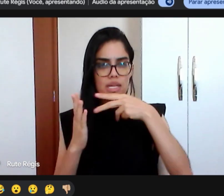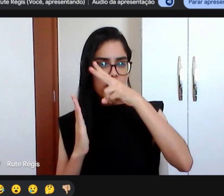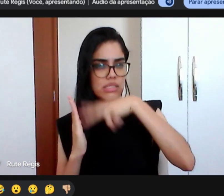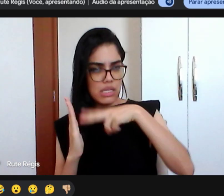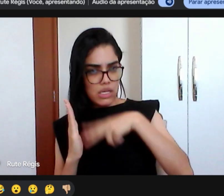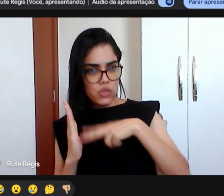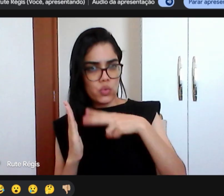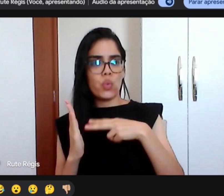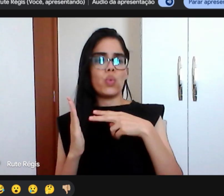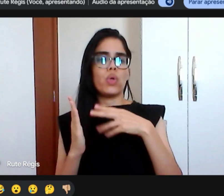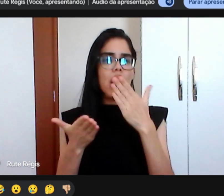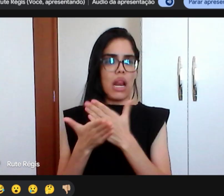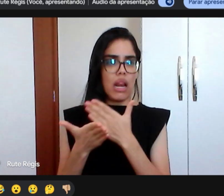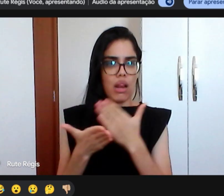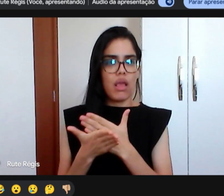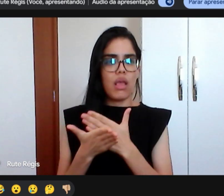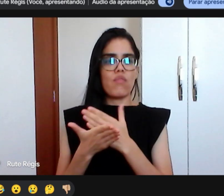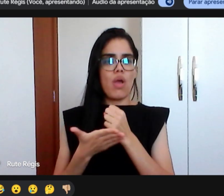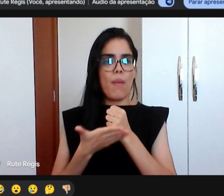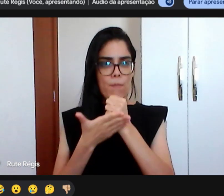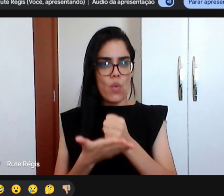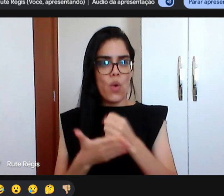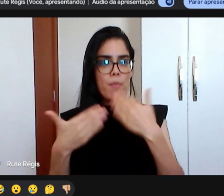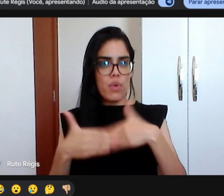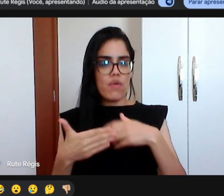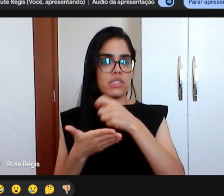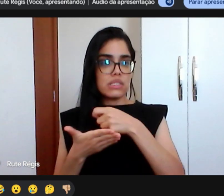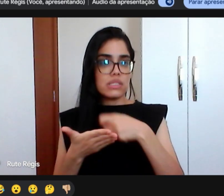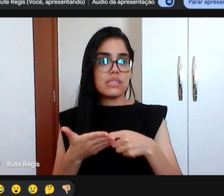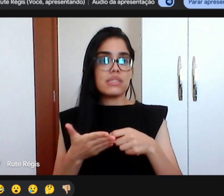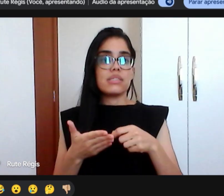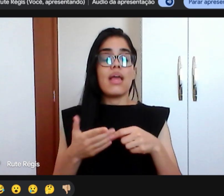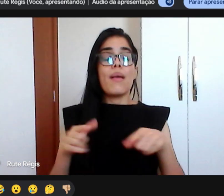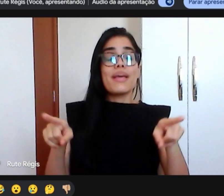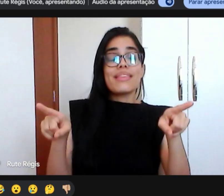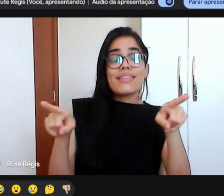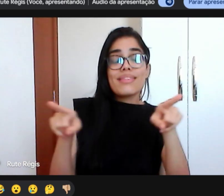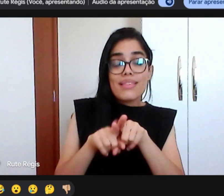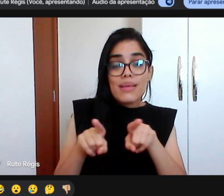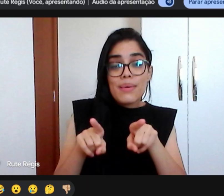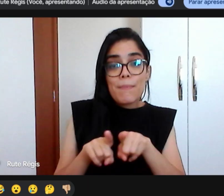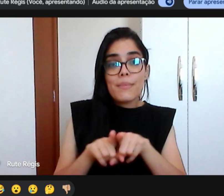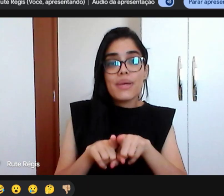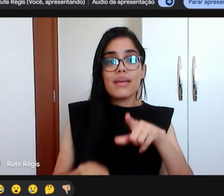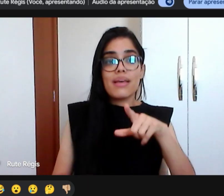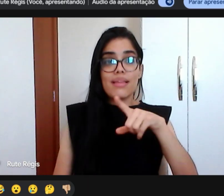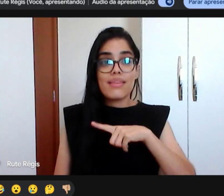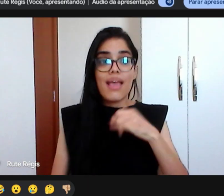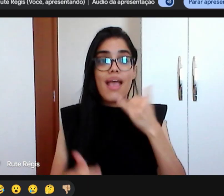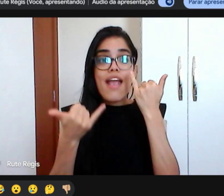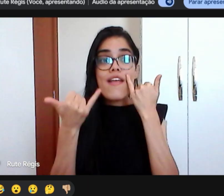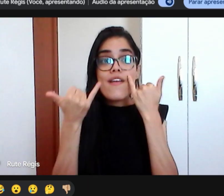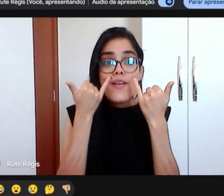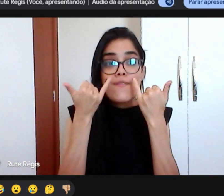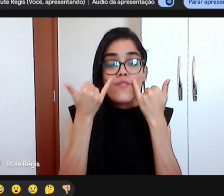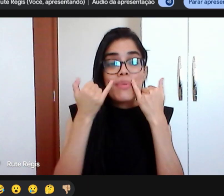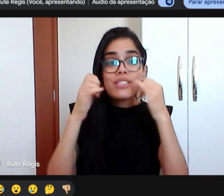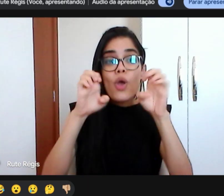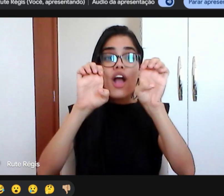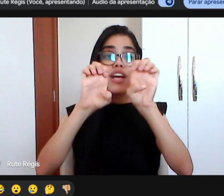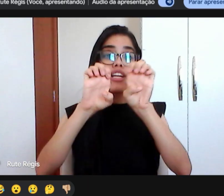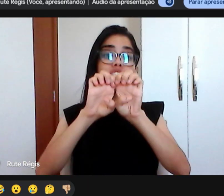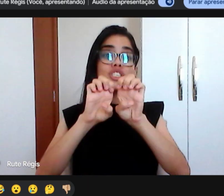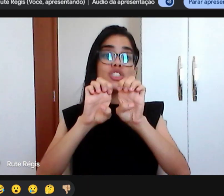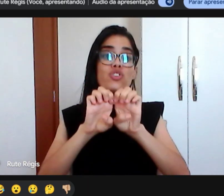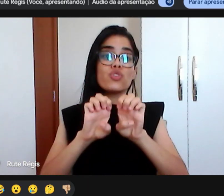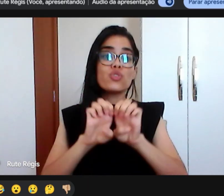No edital também contém informações de leituras, né, e tudo mais, mas também ele contém